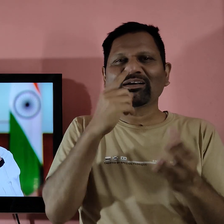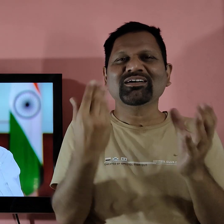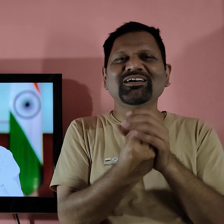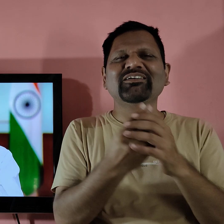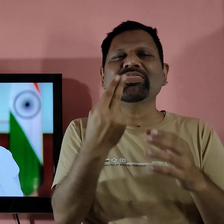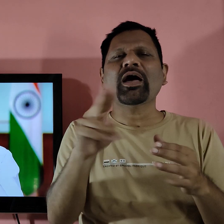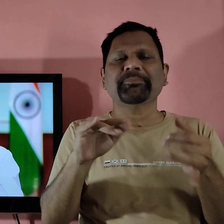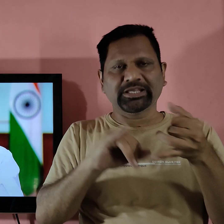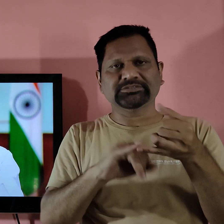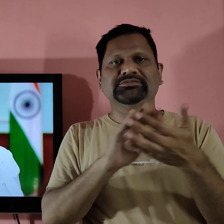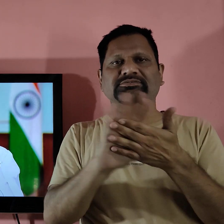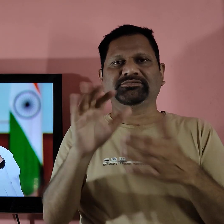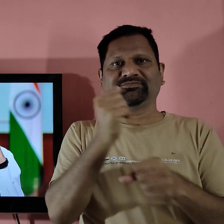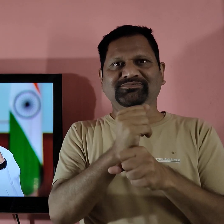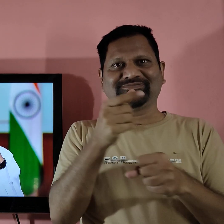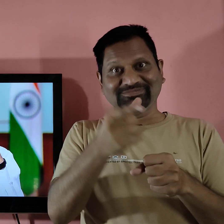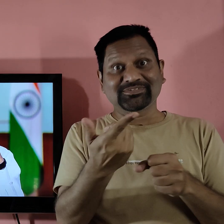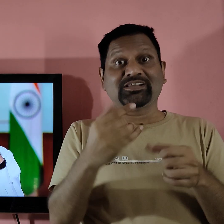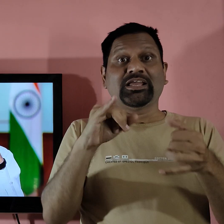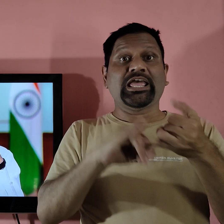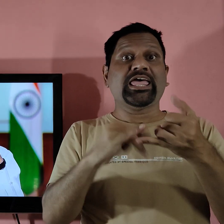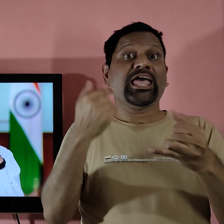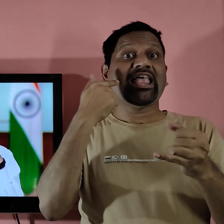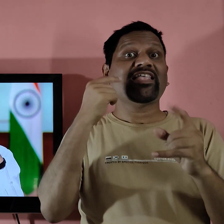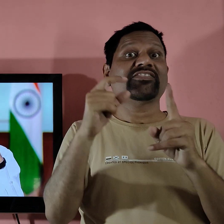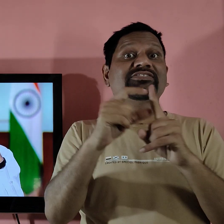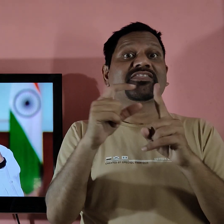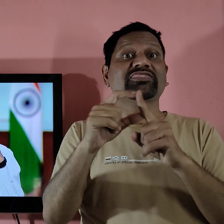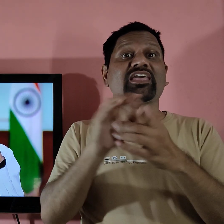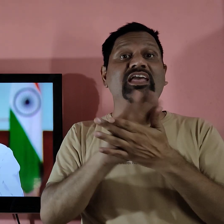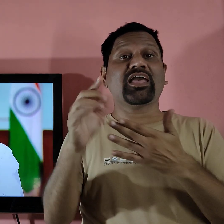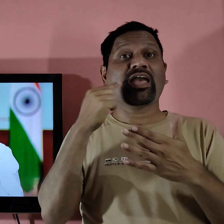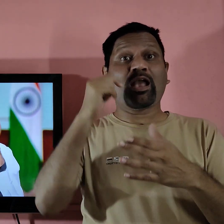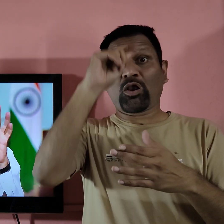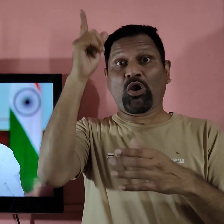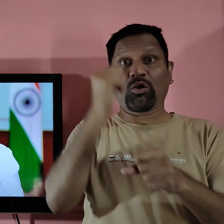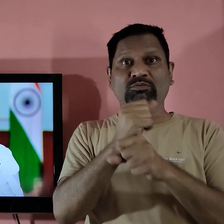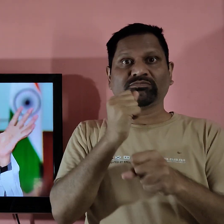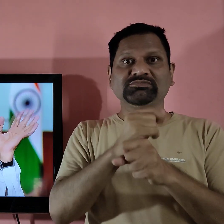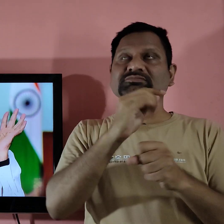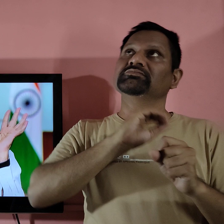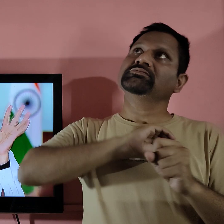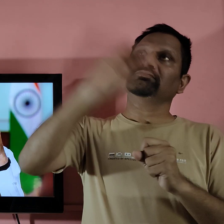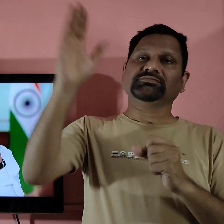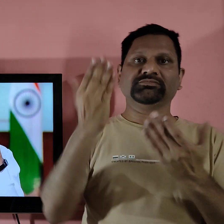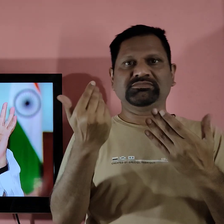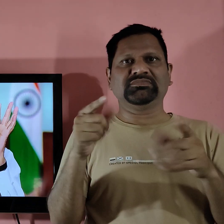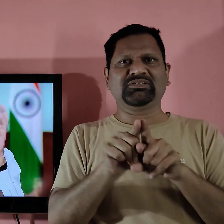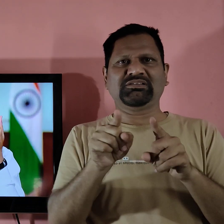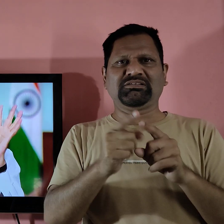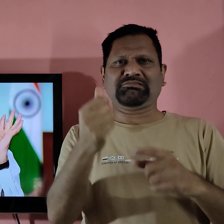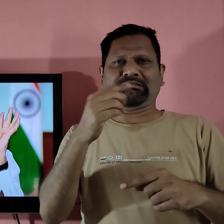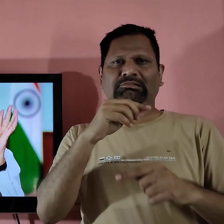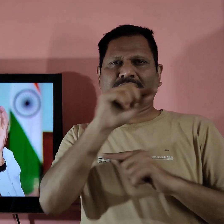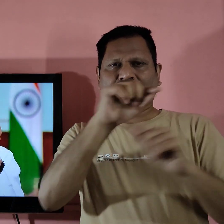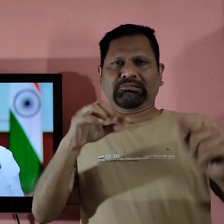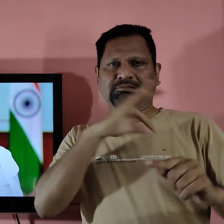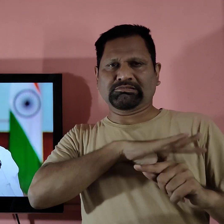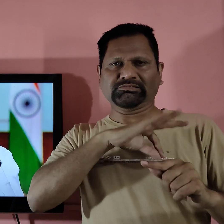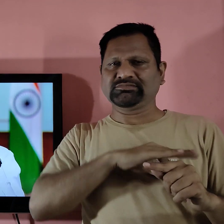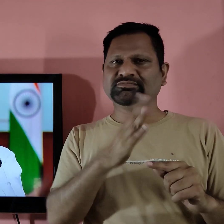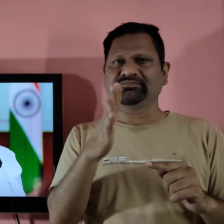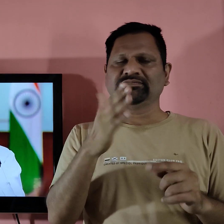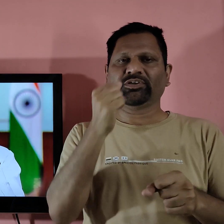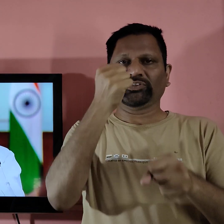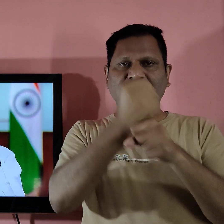हैं वो सीधी भारत सरकार को बेच सकती है। कोई टेंडर वेंडर का चक्कर नहीं है, कोई कमीशन नहीं है, कुछ नहीं है, सीधा